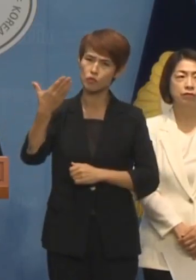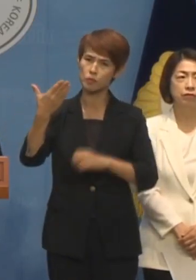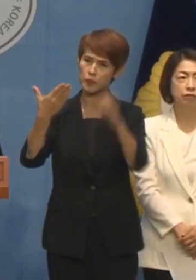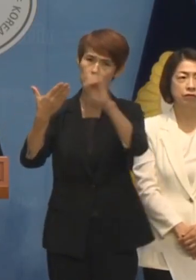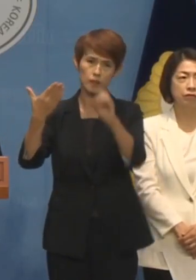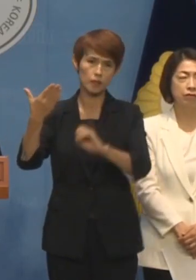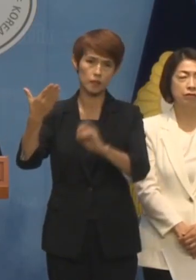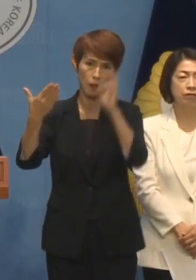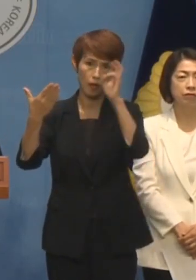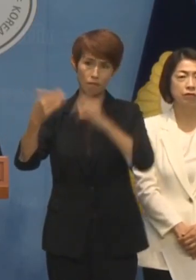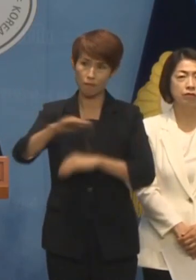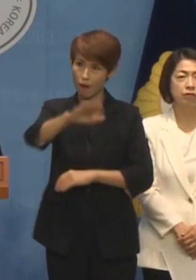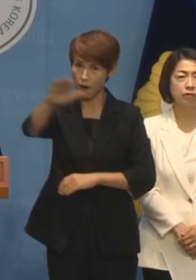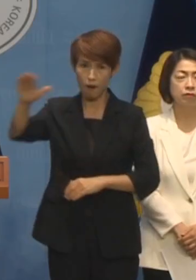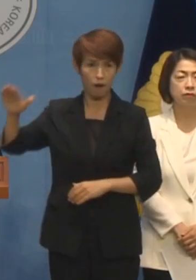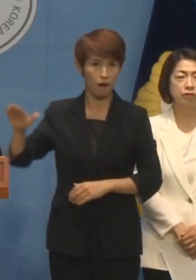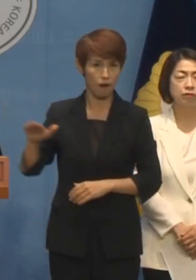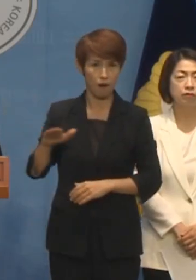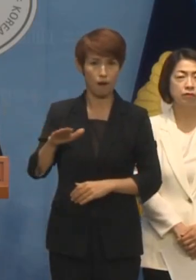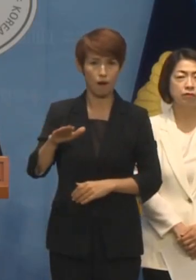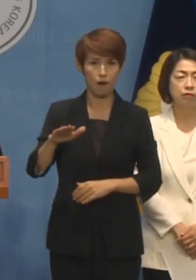겁니다. 모두가 인정하는